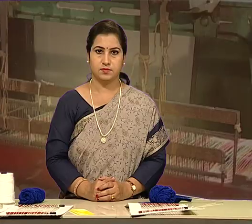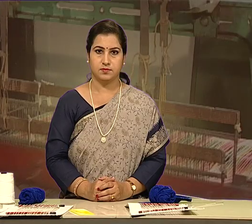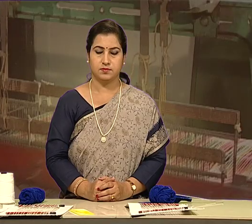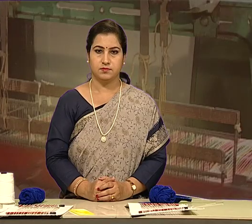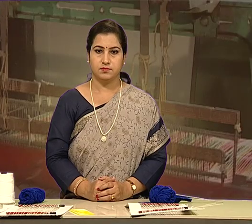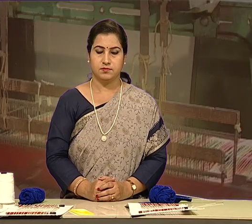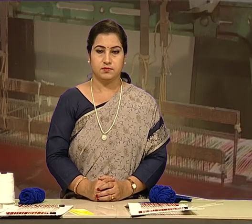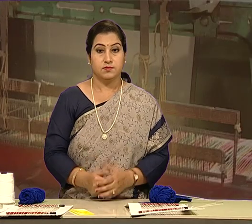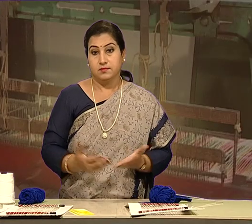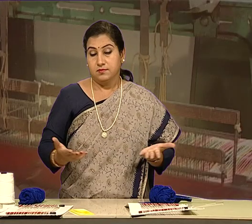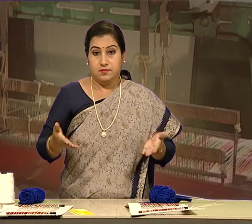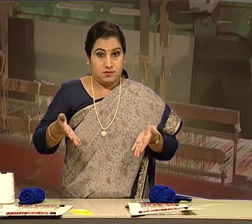तो आज हमने देखा